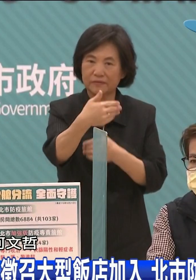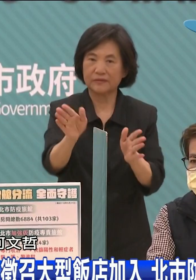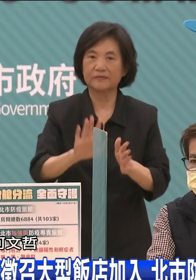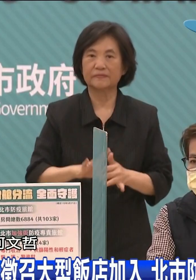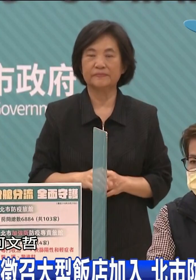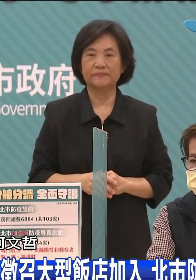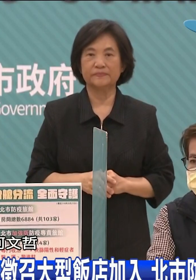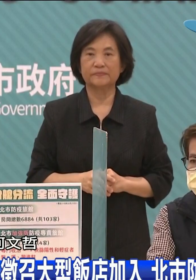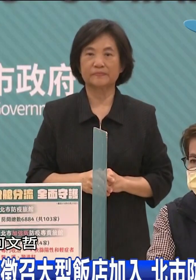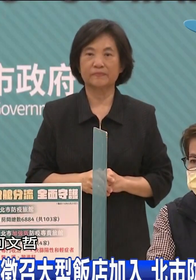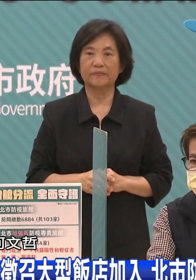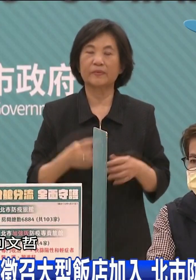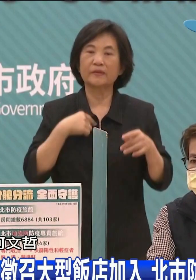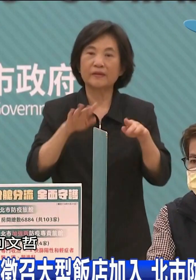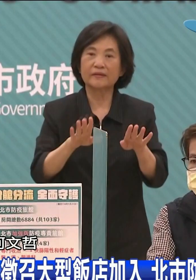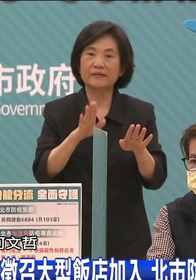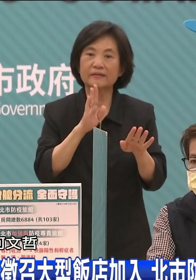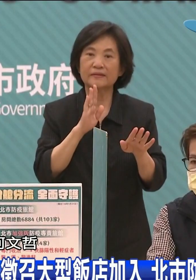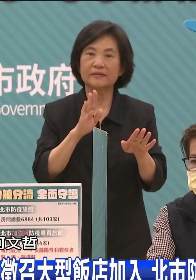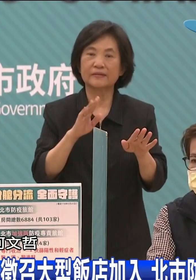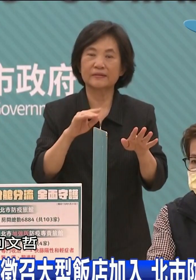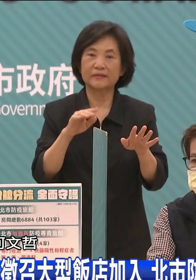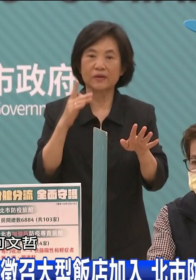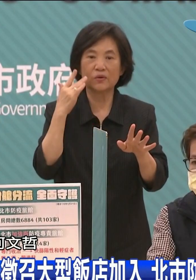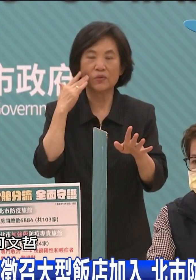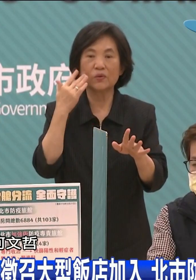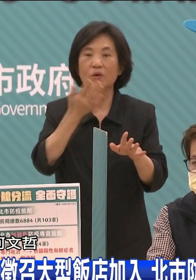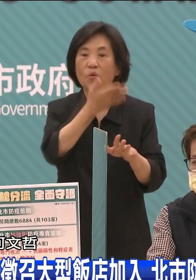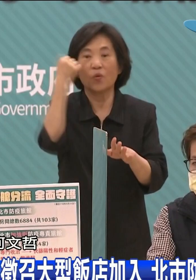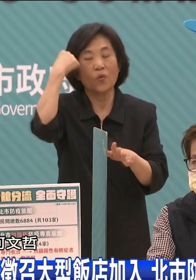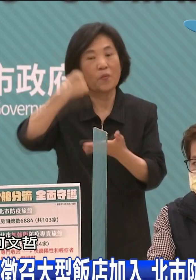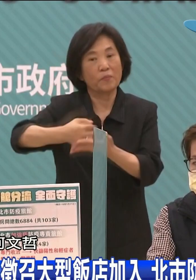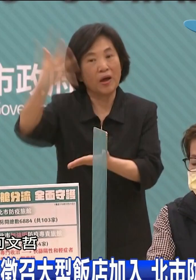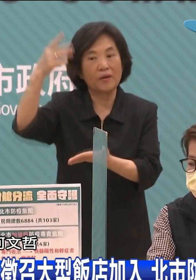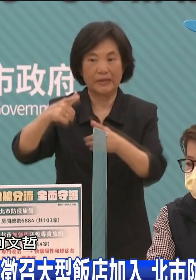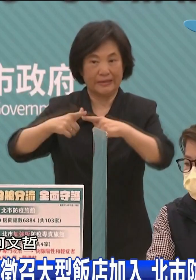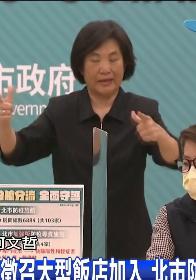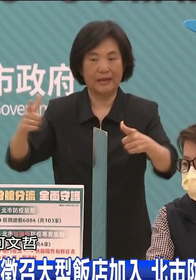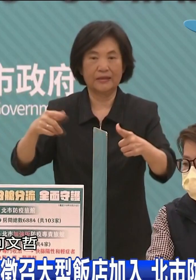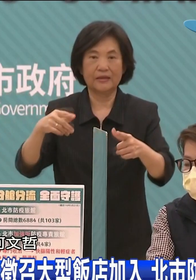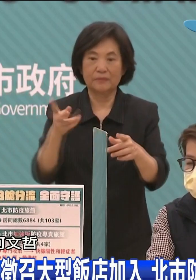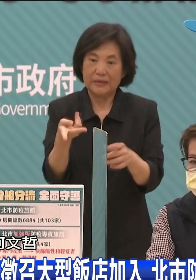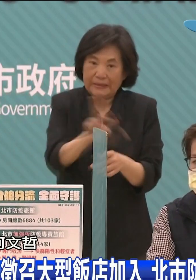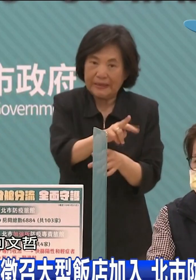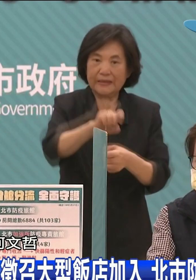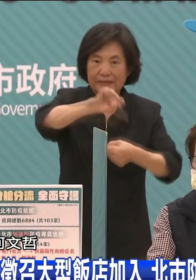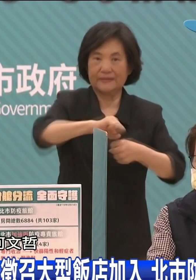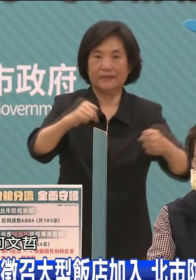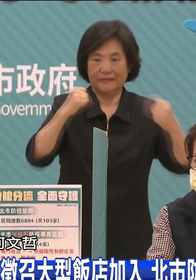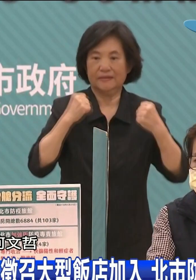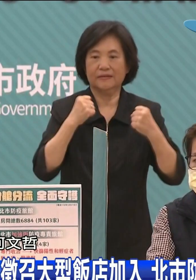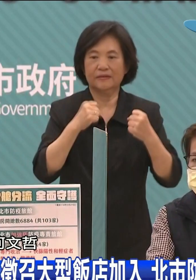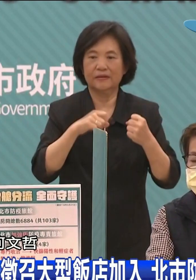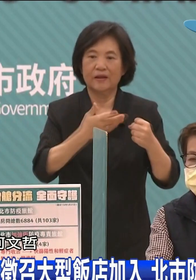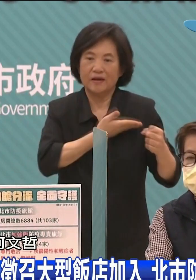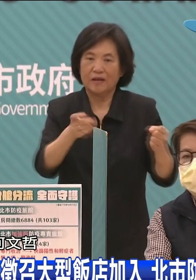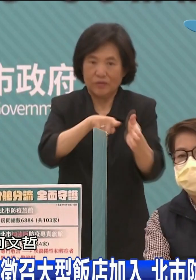些比较大型的防疫旅馆要转成这种加强版防疫专责